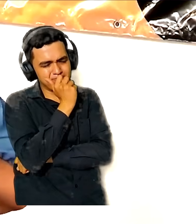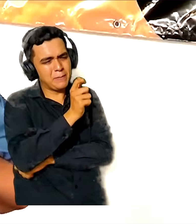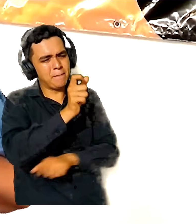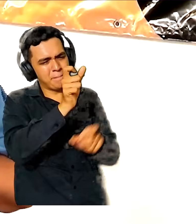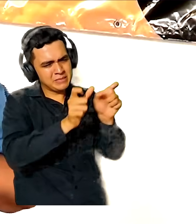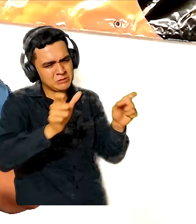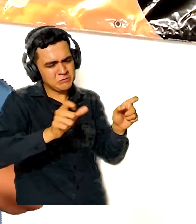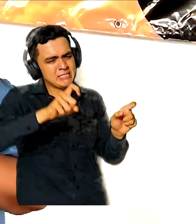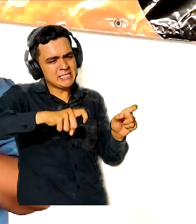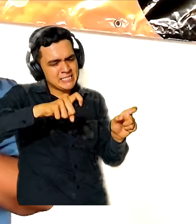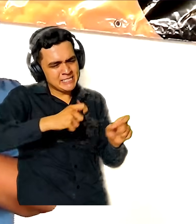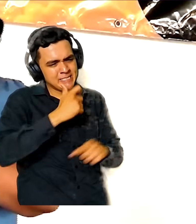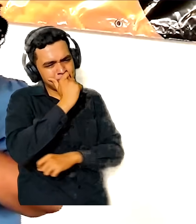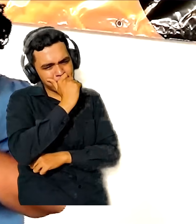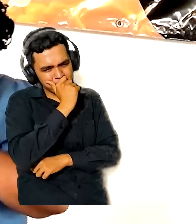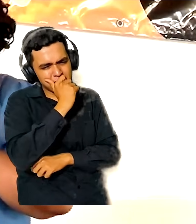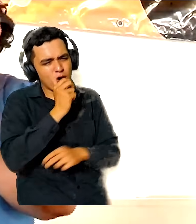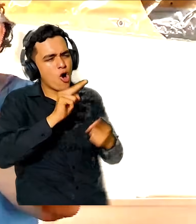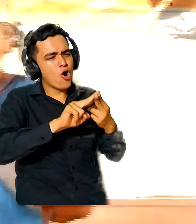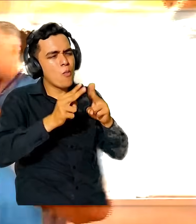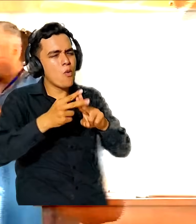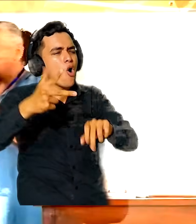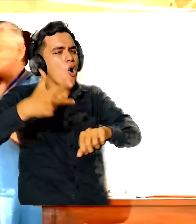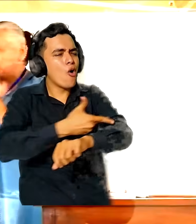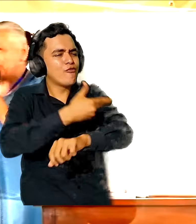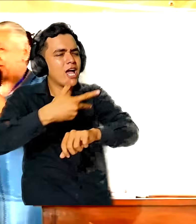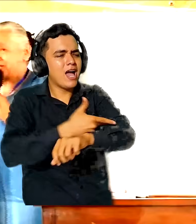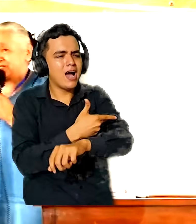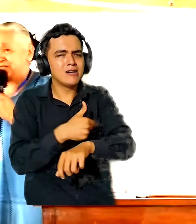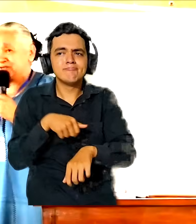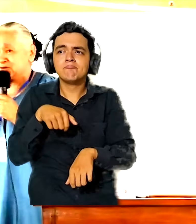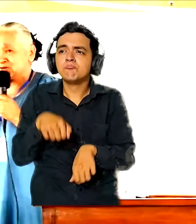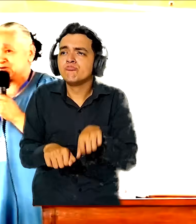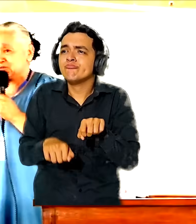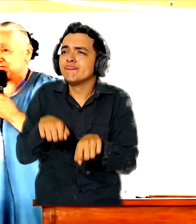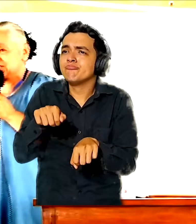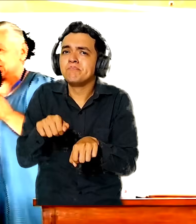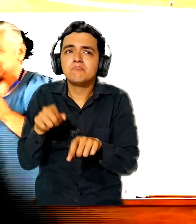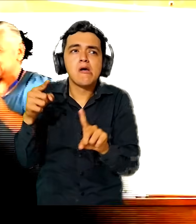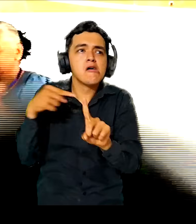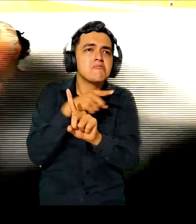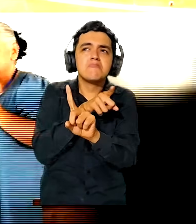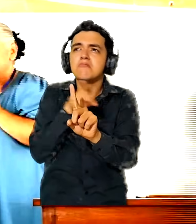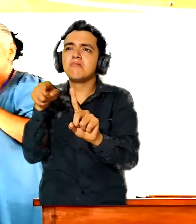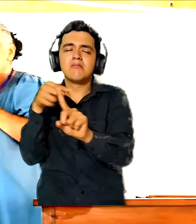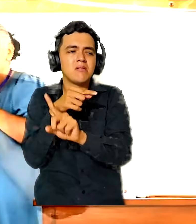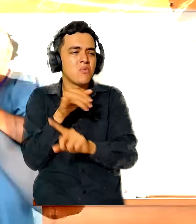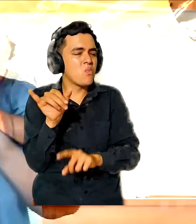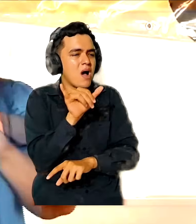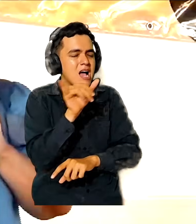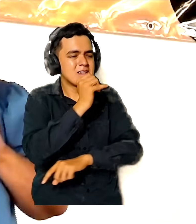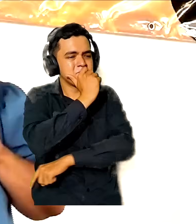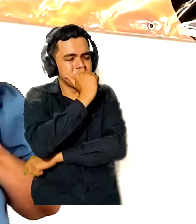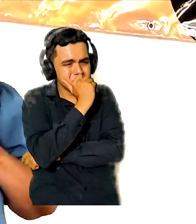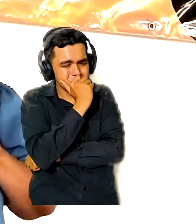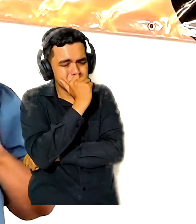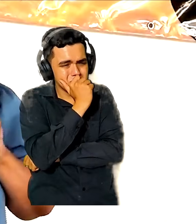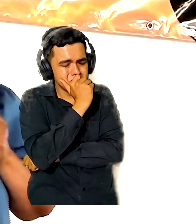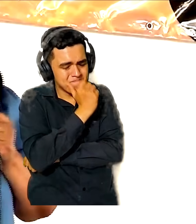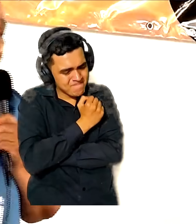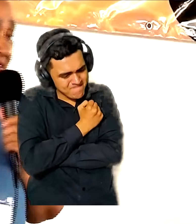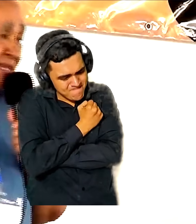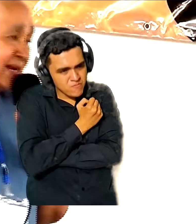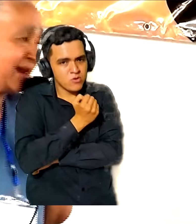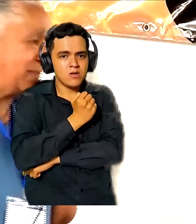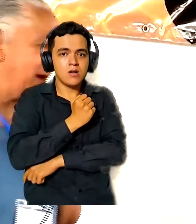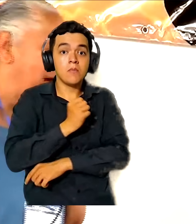le invito en el nombre de Jesús a que si usted está retrocediendo, está volviendo atrás, deténgase, deténgase, deténgase. Es tan grande la